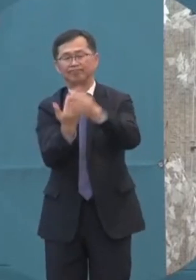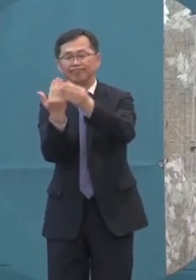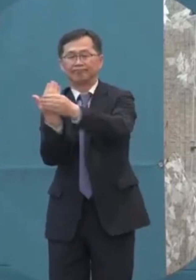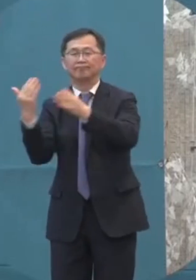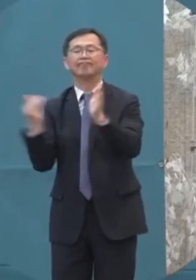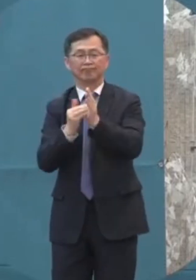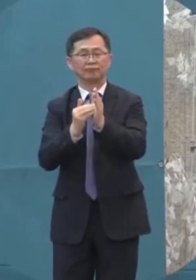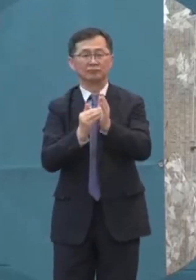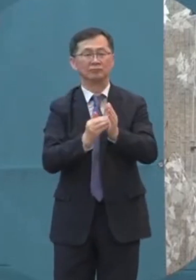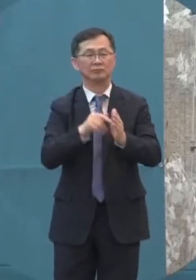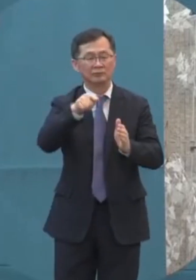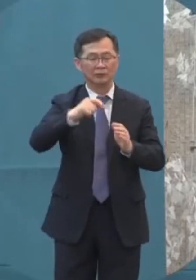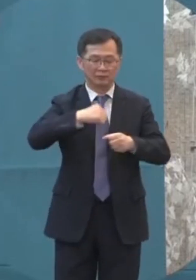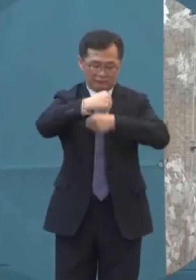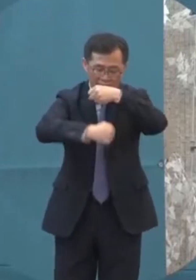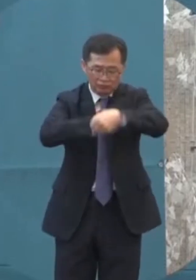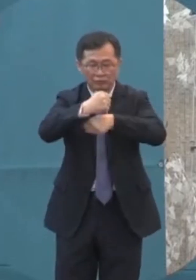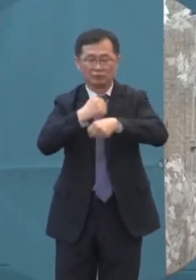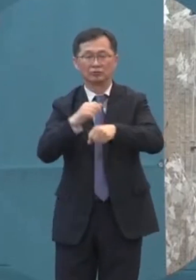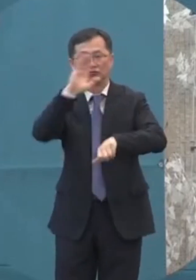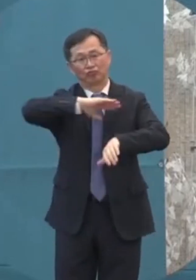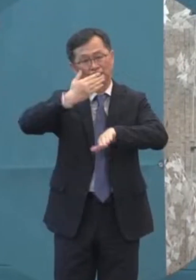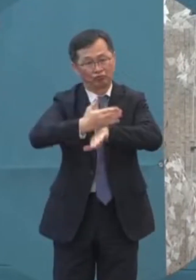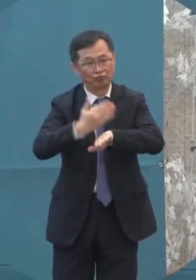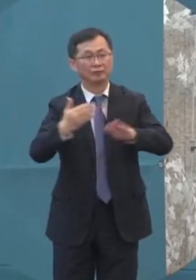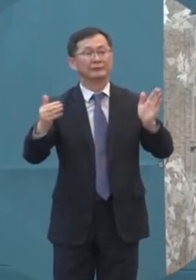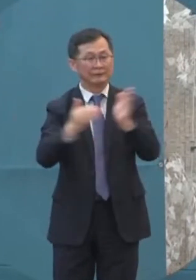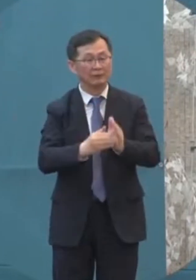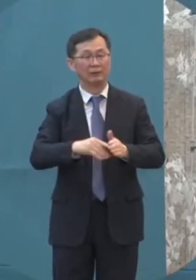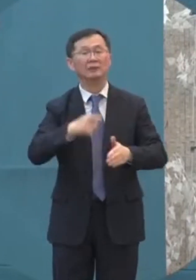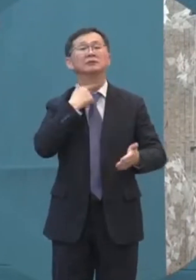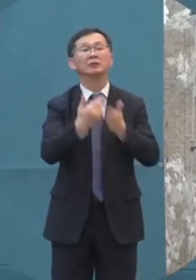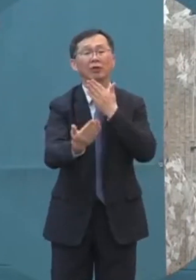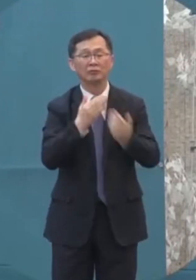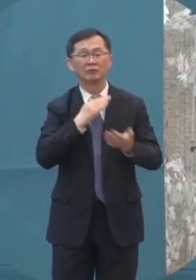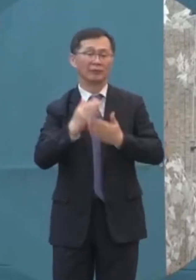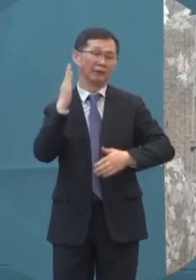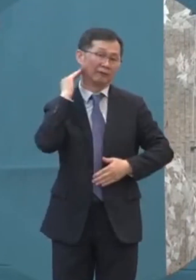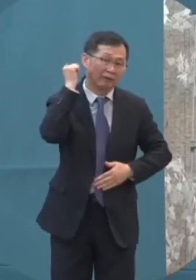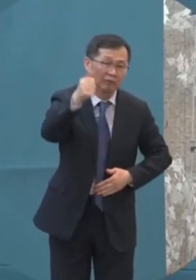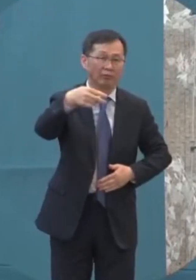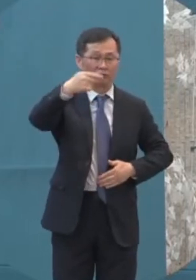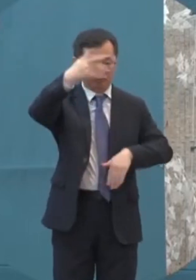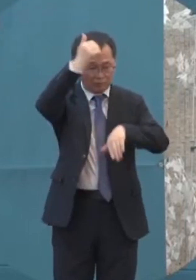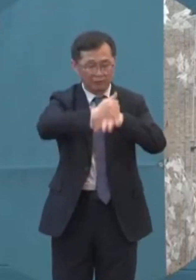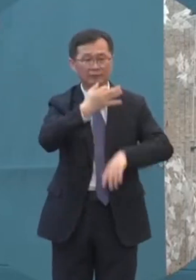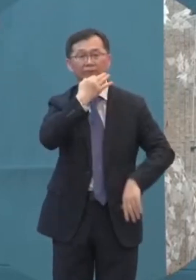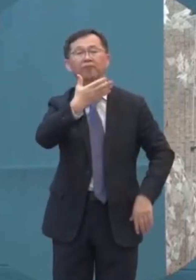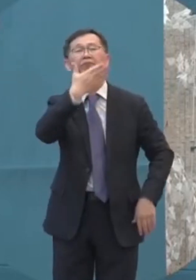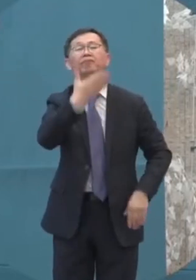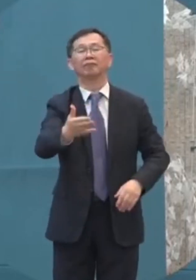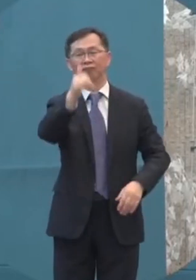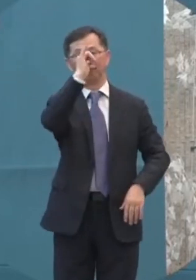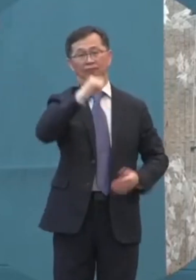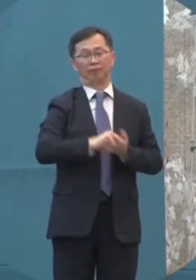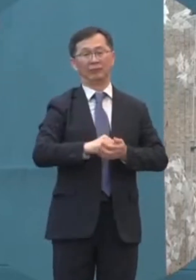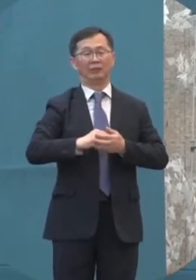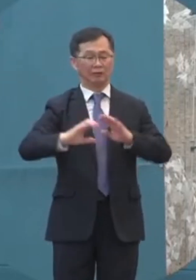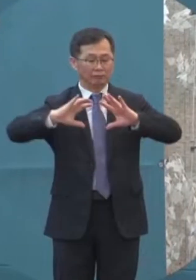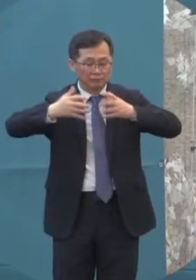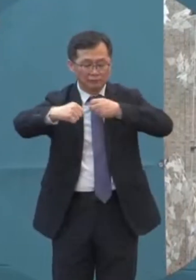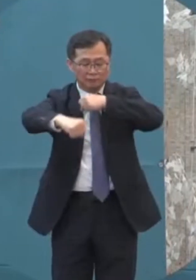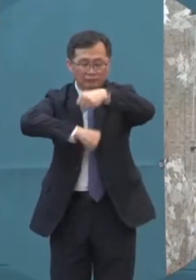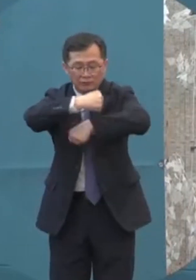자, 민주적으로 훈련되신 경험이 풍부한 대통령들도 이렇게 불행을 겪었는데 민주적이지